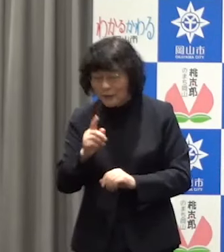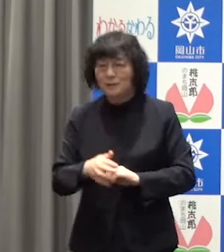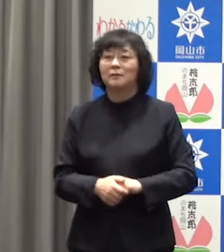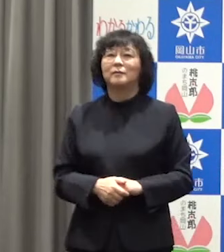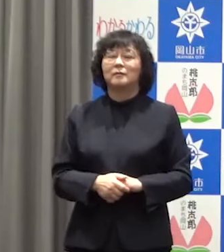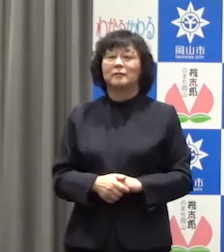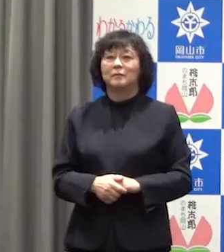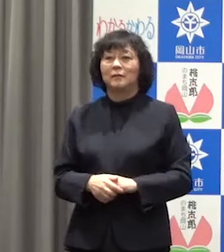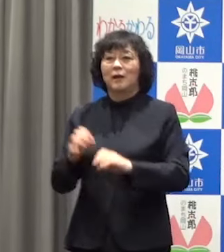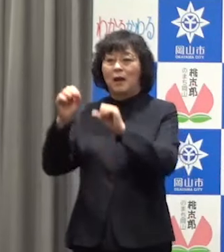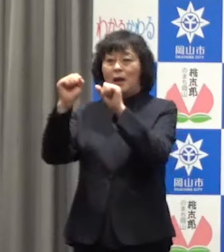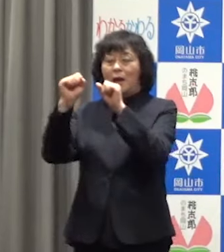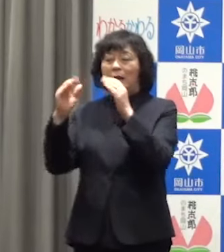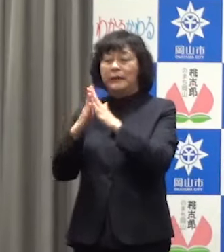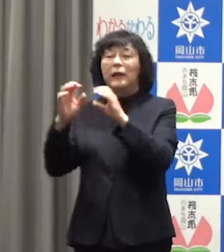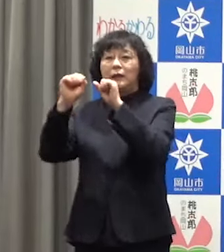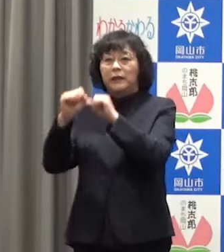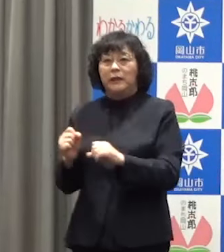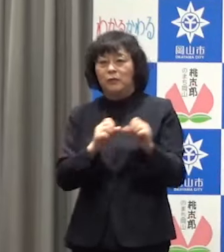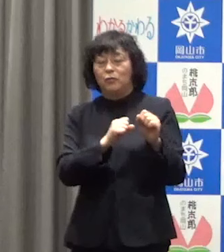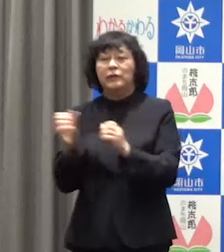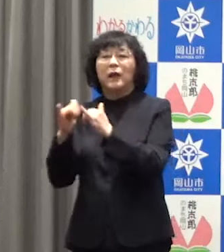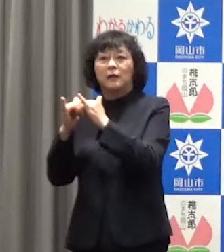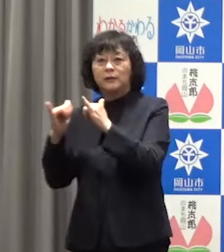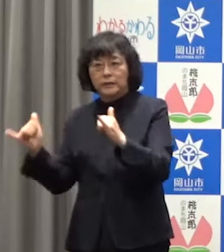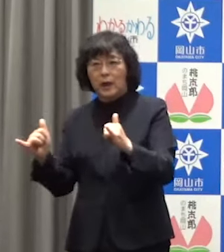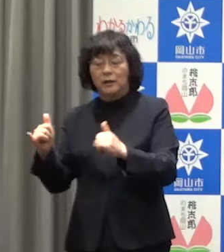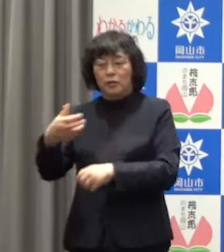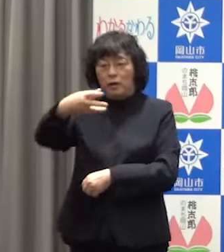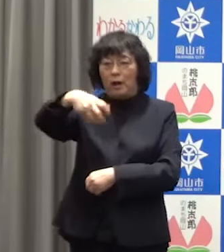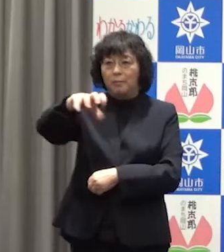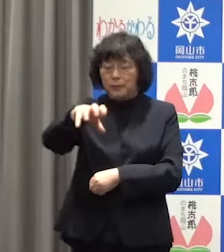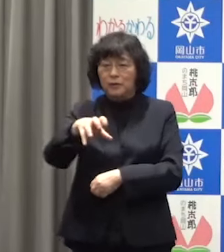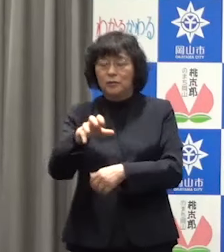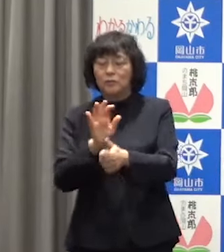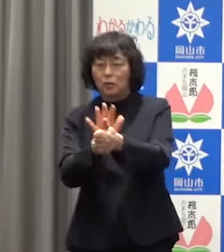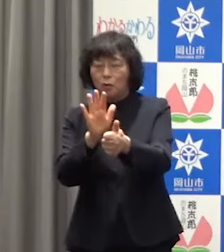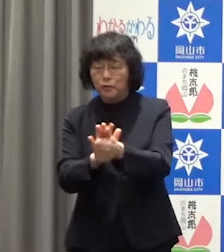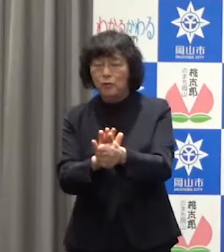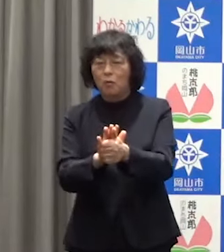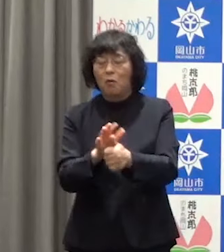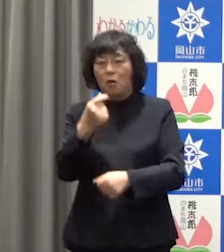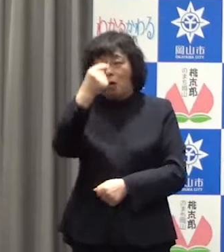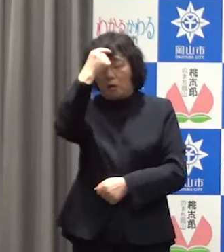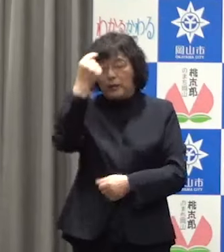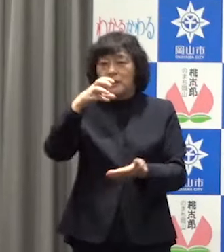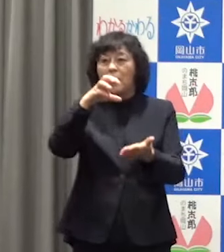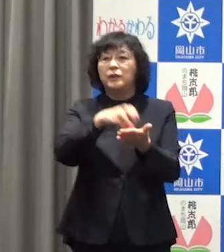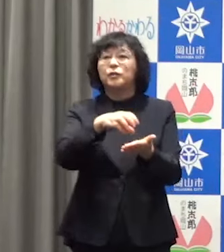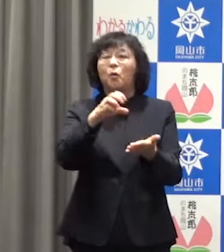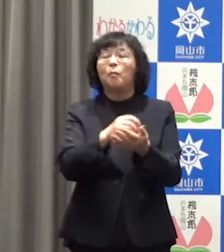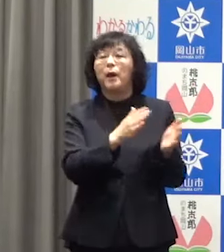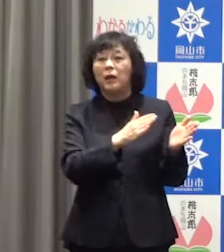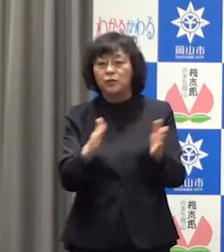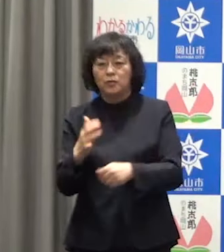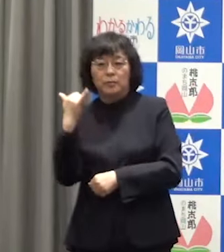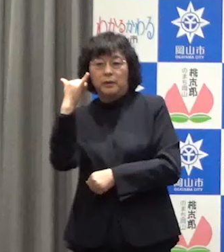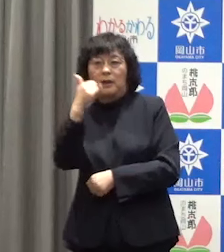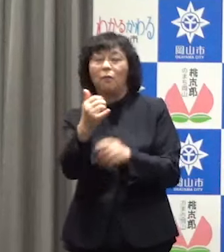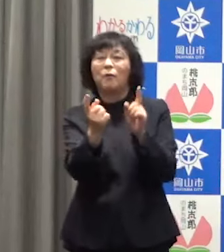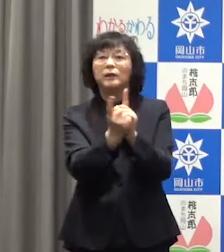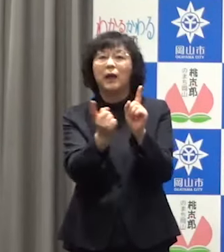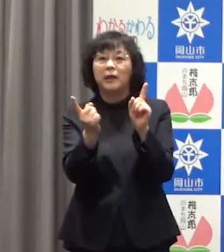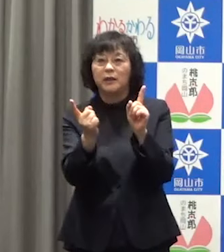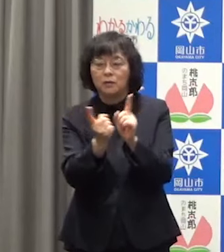在宅避難者調査、給水業務補助、り災証明準備受付、電話対応、